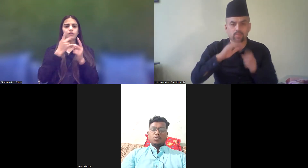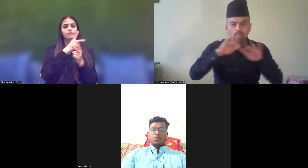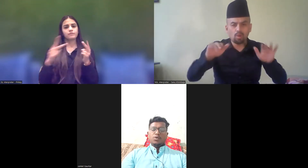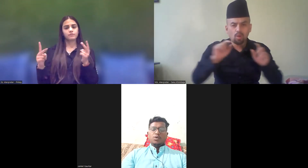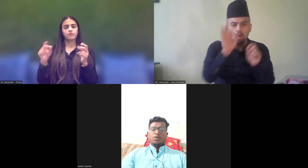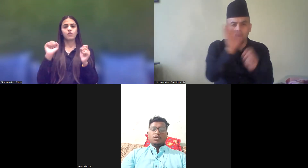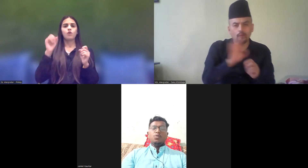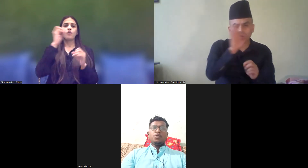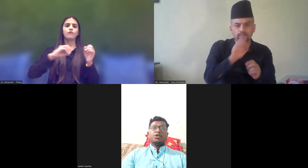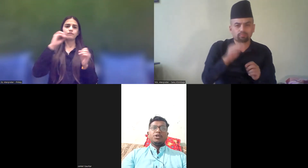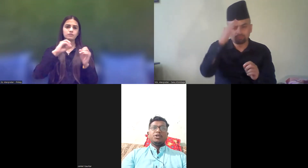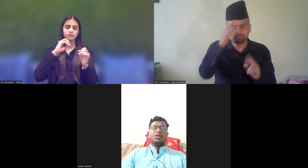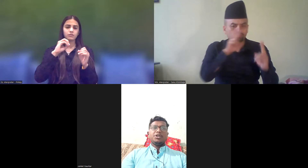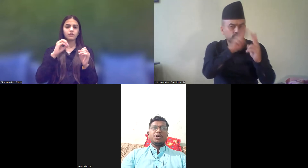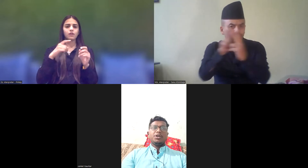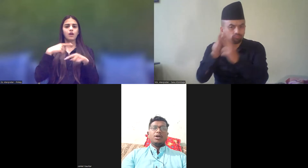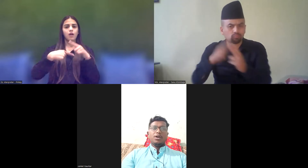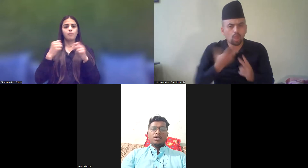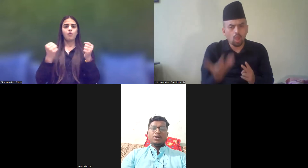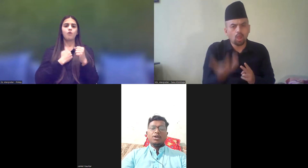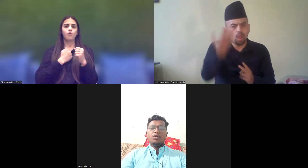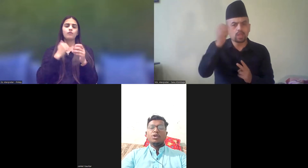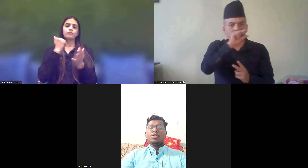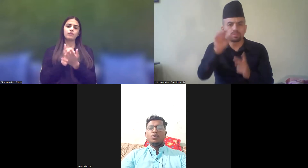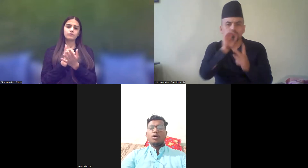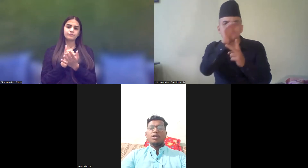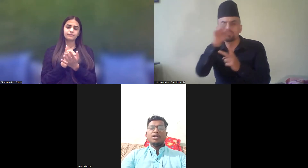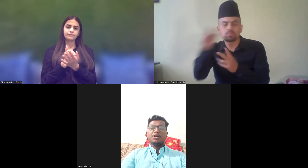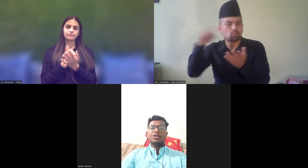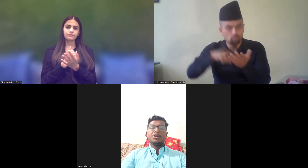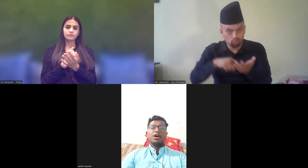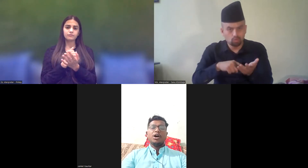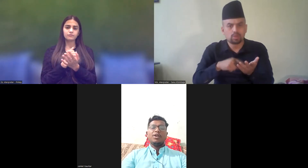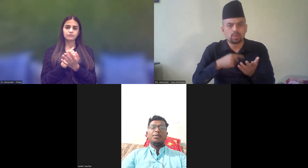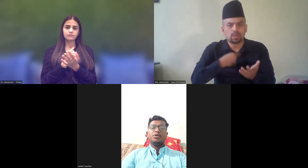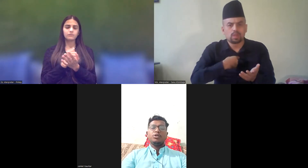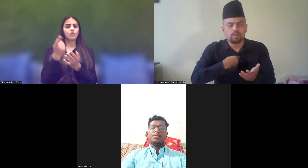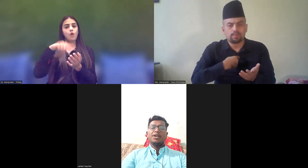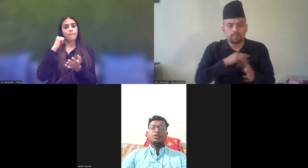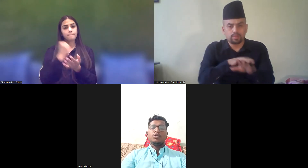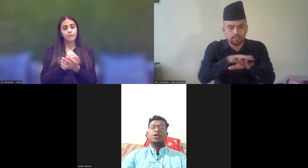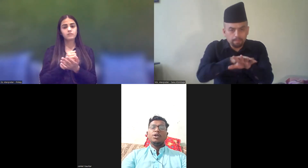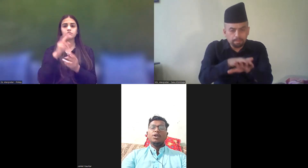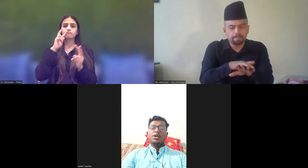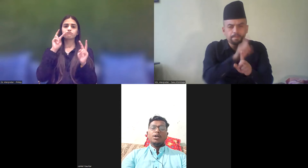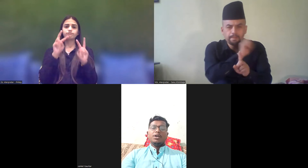लागतो. कुपोषण, शिक्षण, योग्य दर्जाचे शिक्षण, अंगणवाडीमध्ये शुद्ध पाण्याची